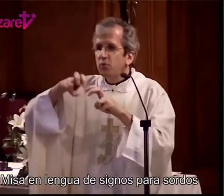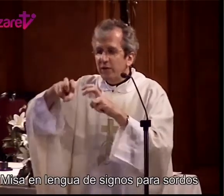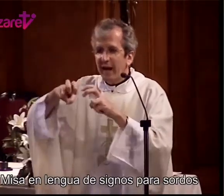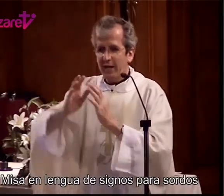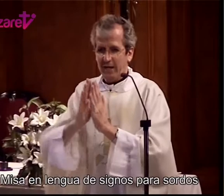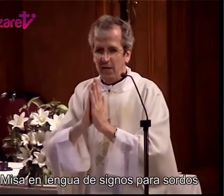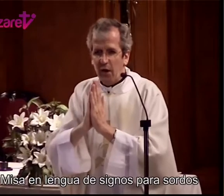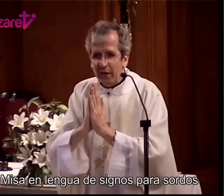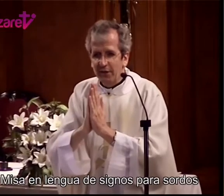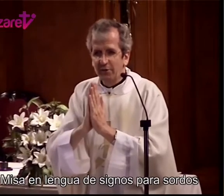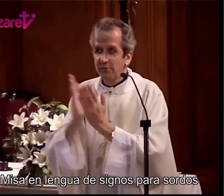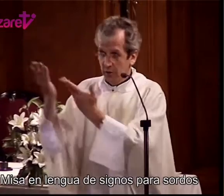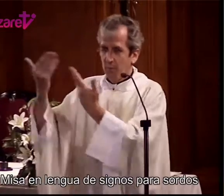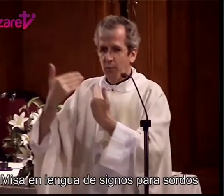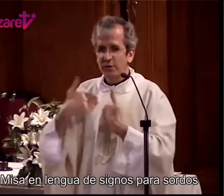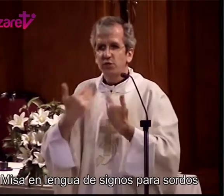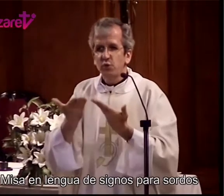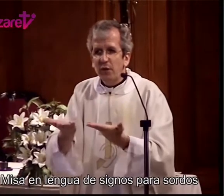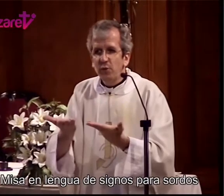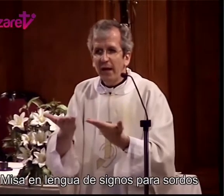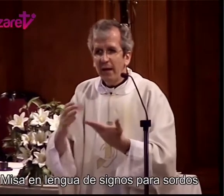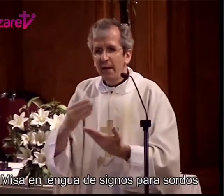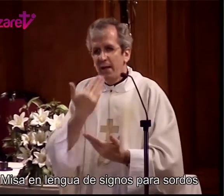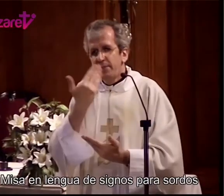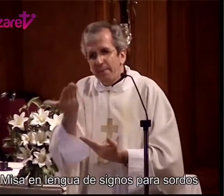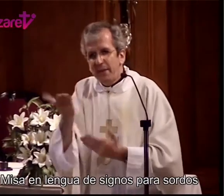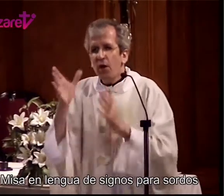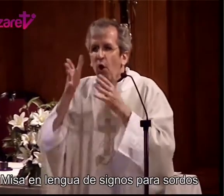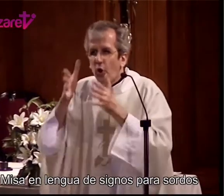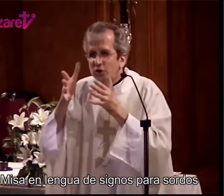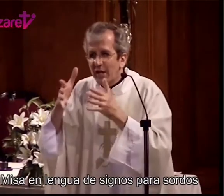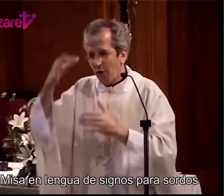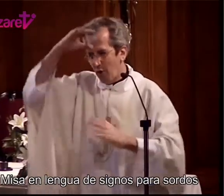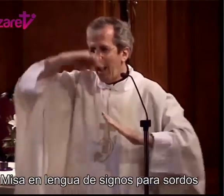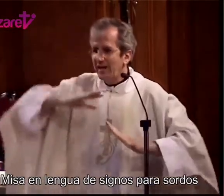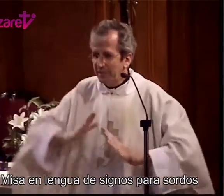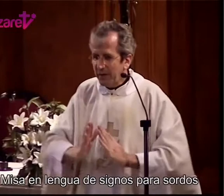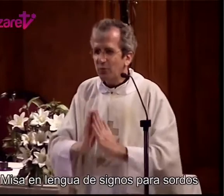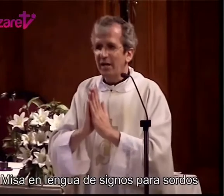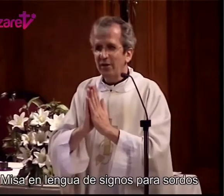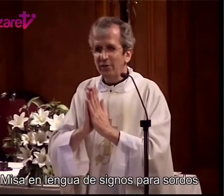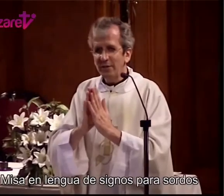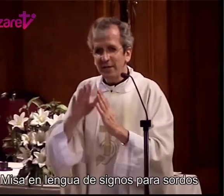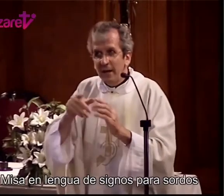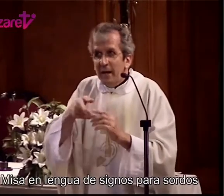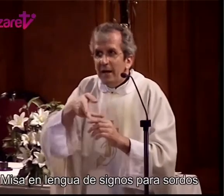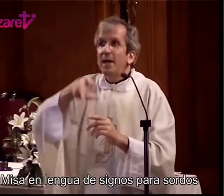buscar en la oración pues su ayuda, de pedir consejo al Espíritu Santo? Es decir,